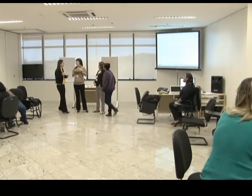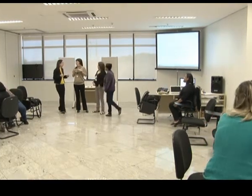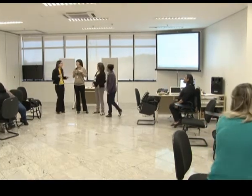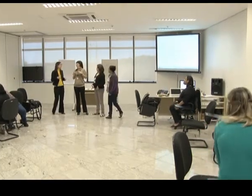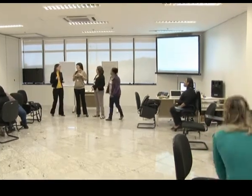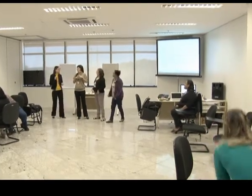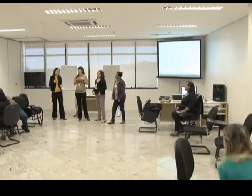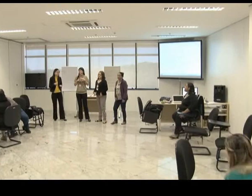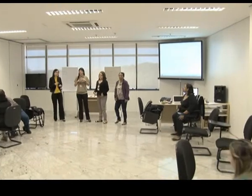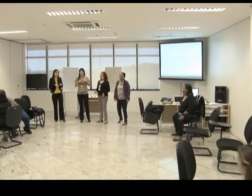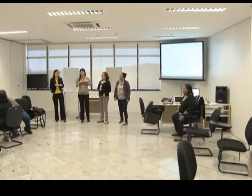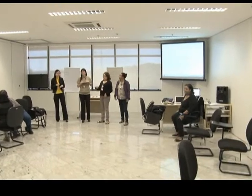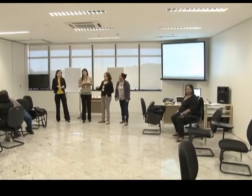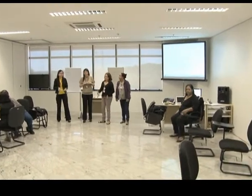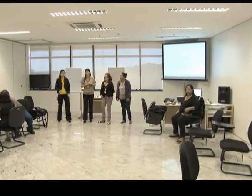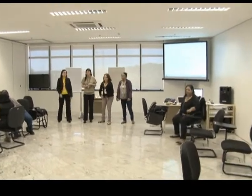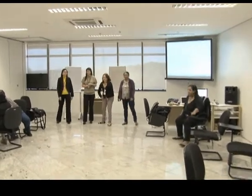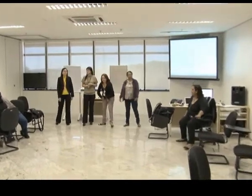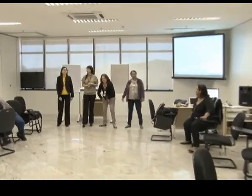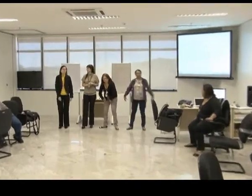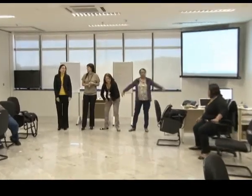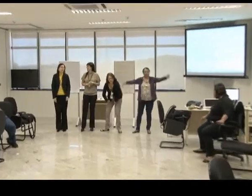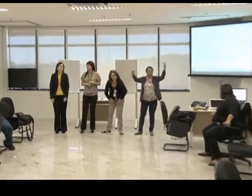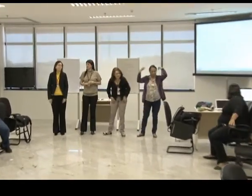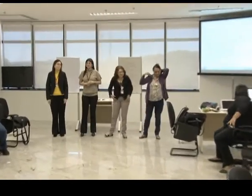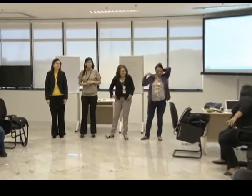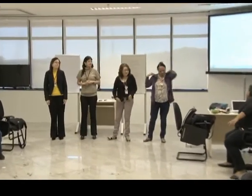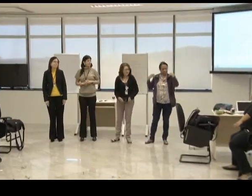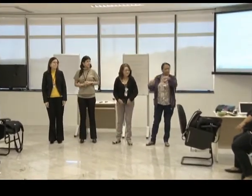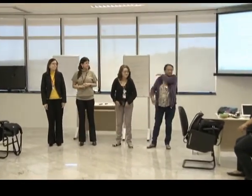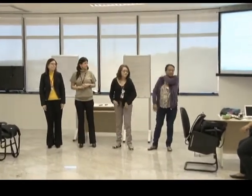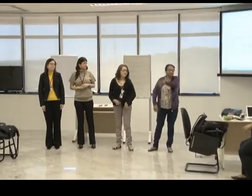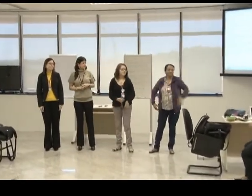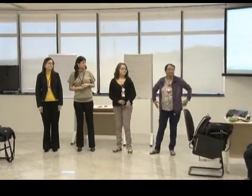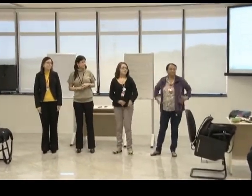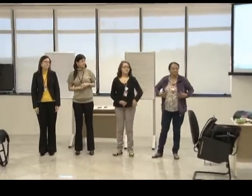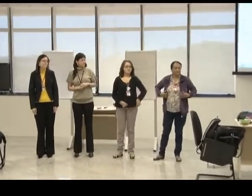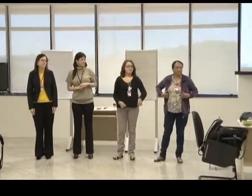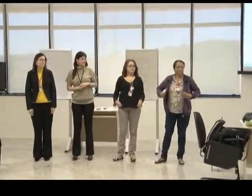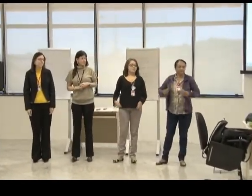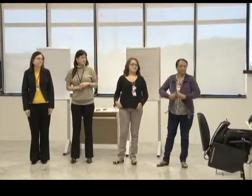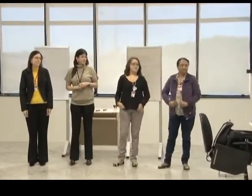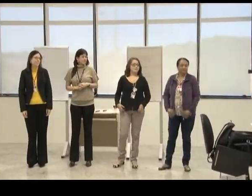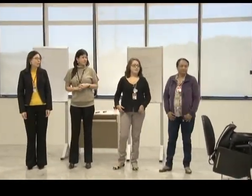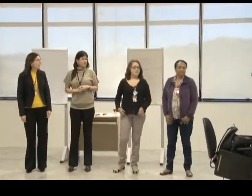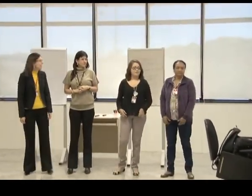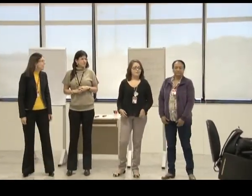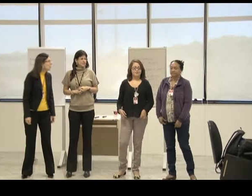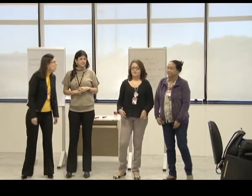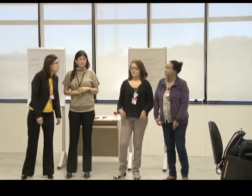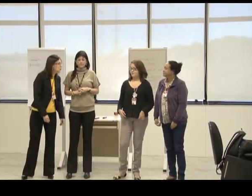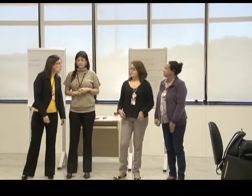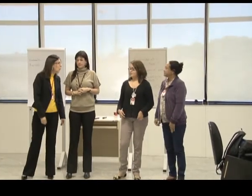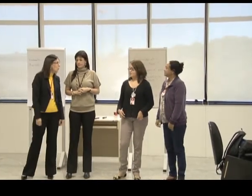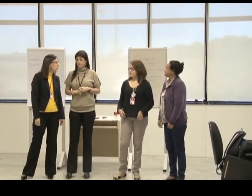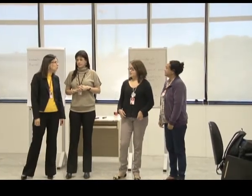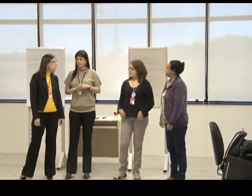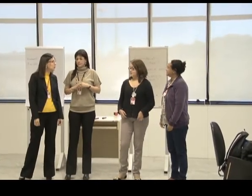Vamos lá? Agora, então, eu vou dar... eu não vou falar nada. Na hora que eu